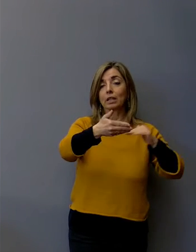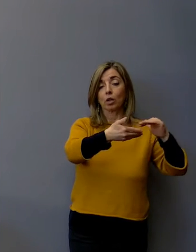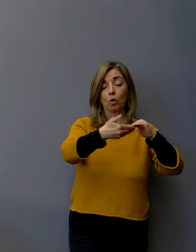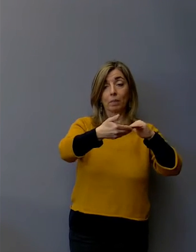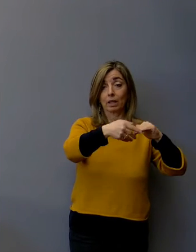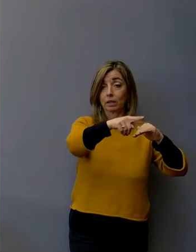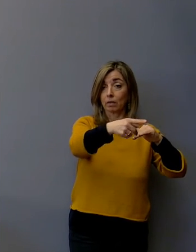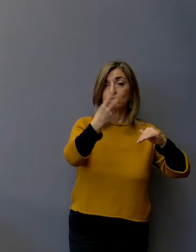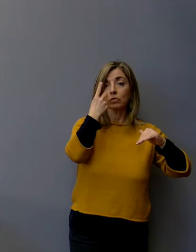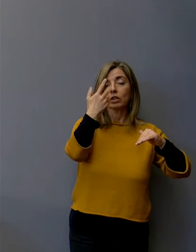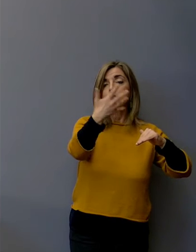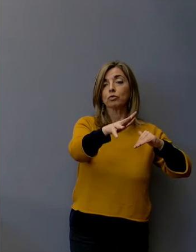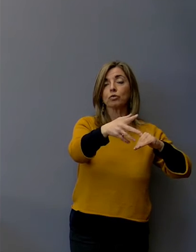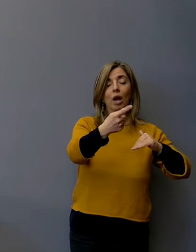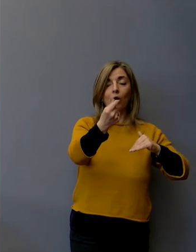dei loro introiti